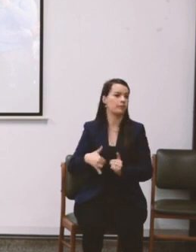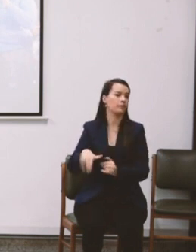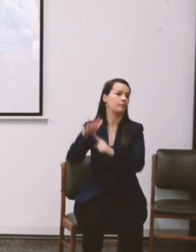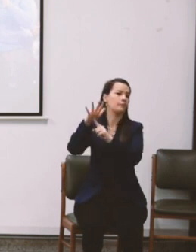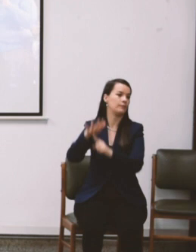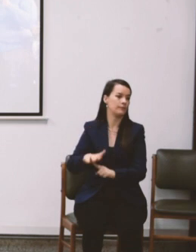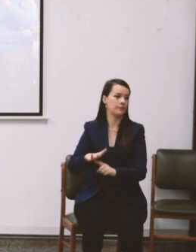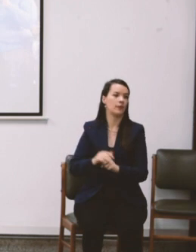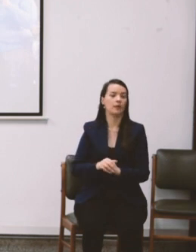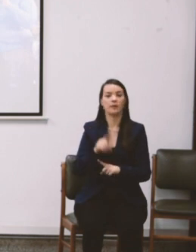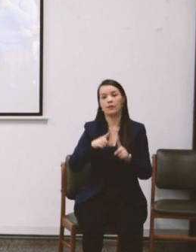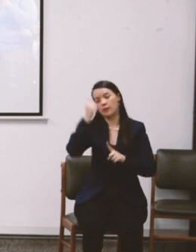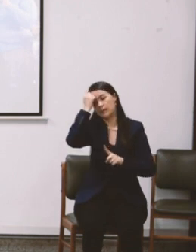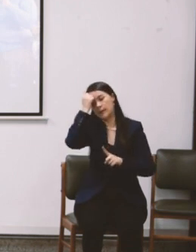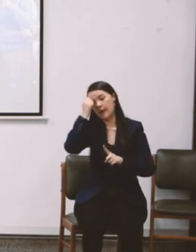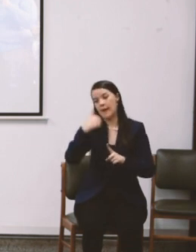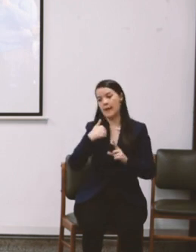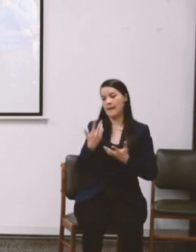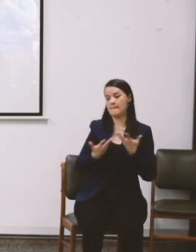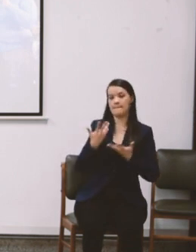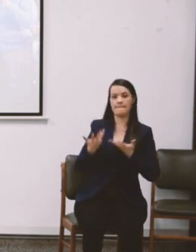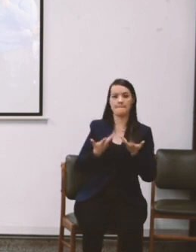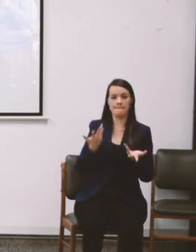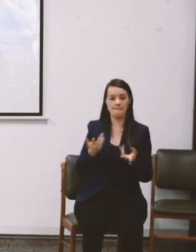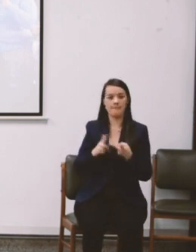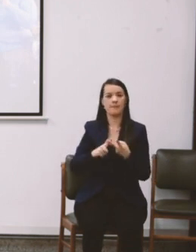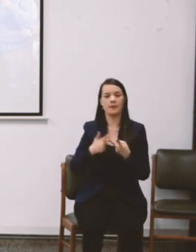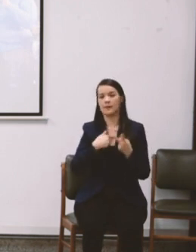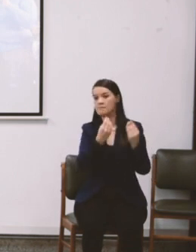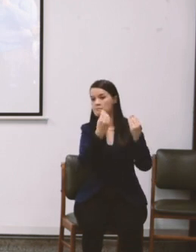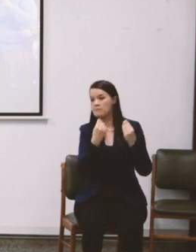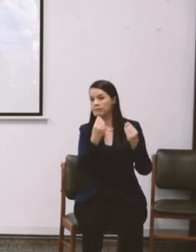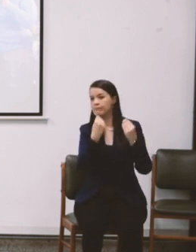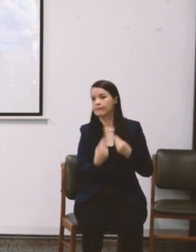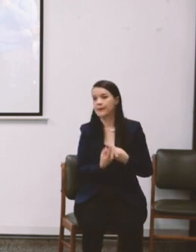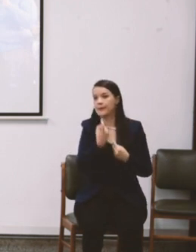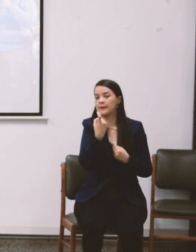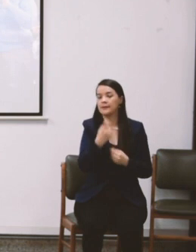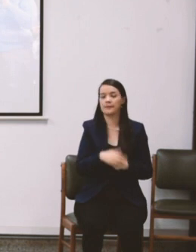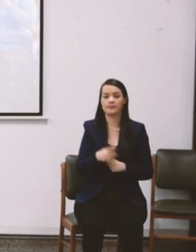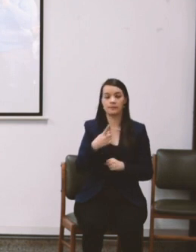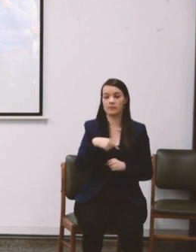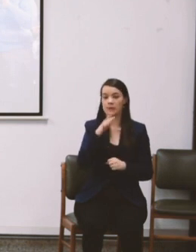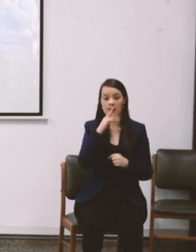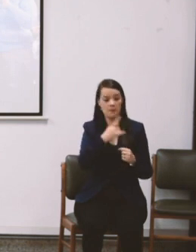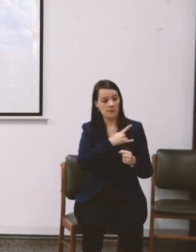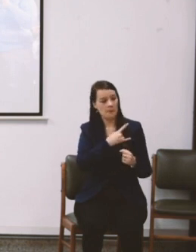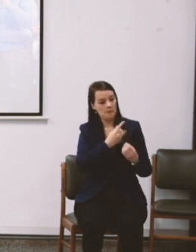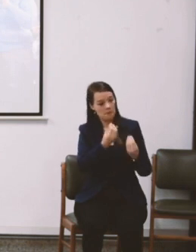¿cierto? Los profesores dicen que no saben, los profesores dicen que no están capacitados, que ellos no los educaron para